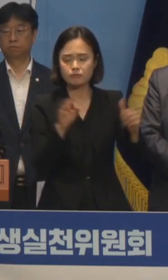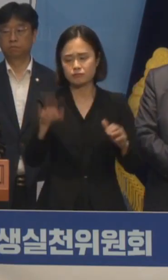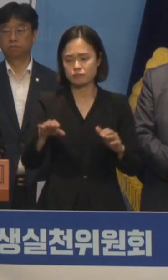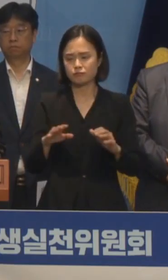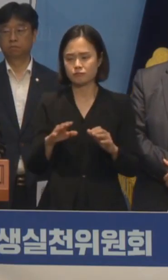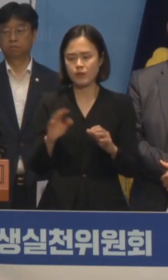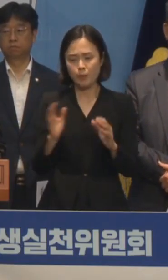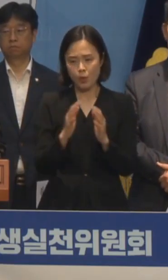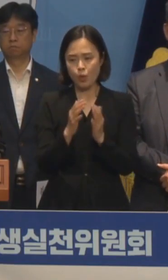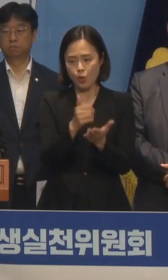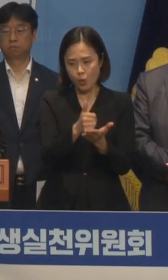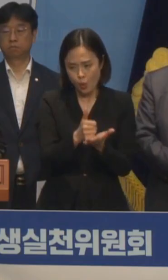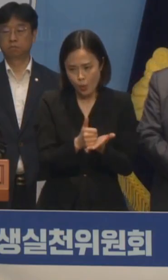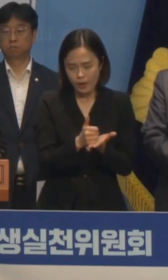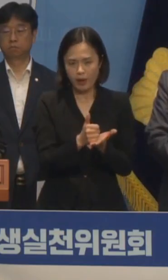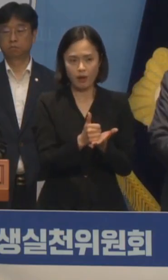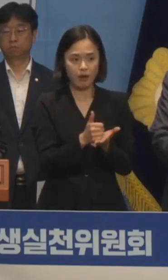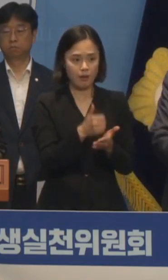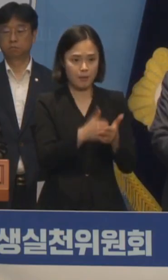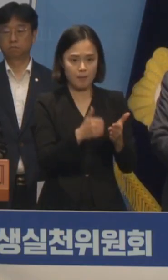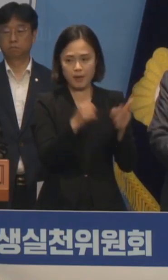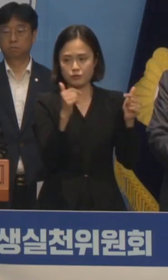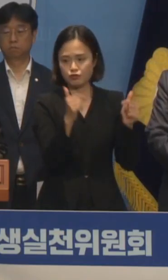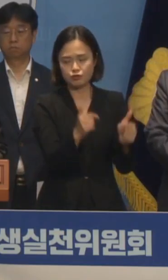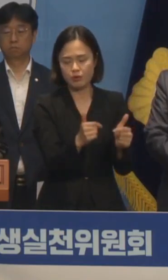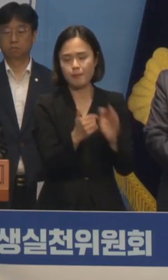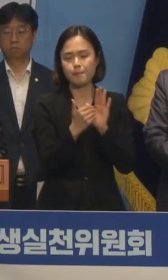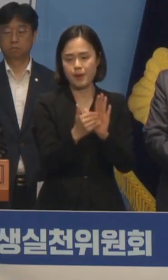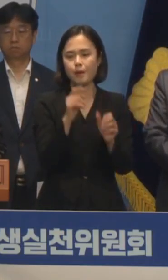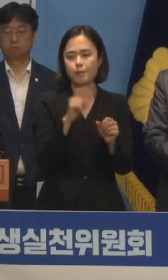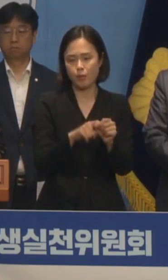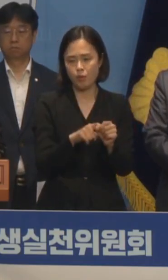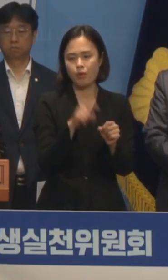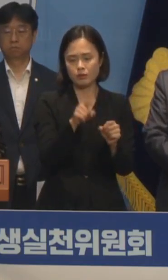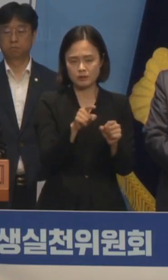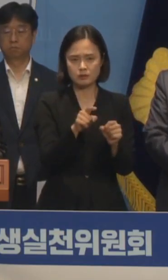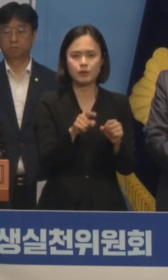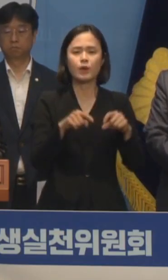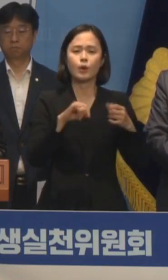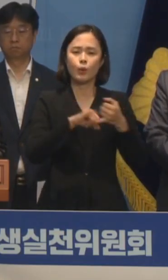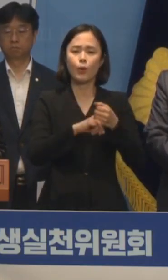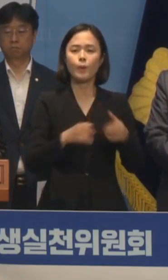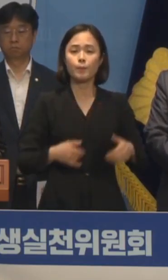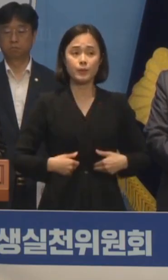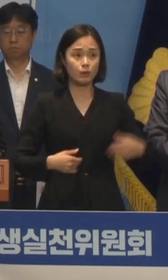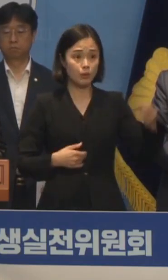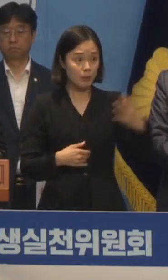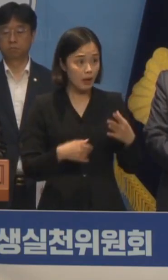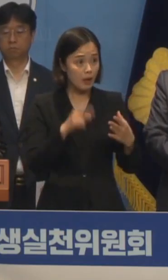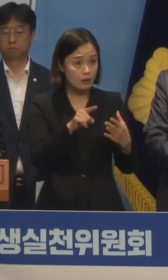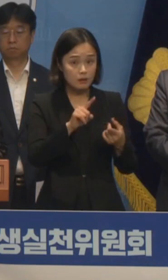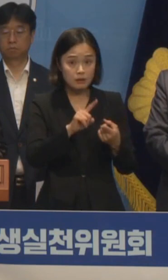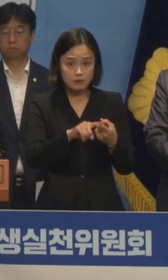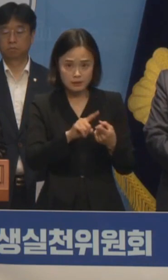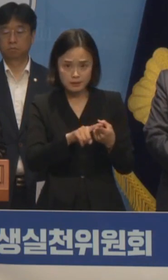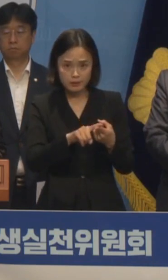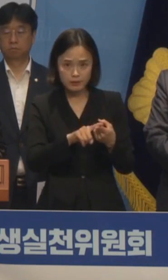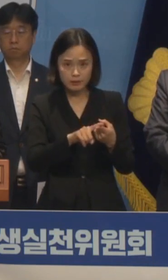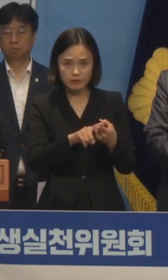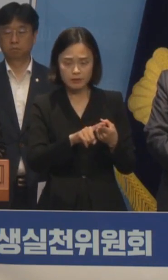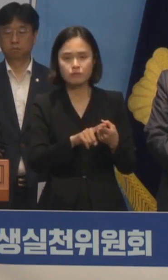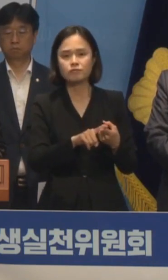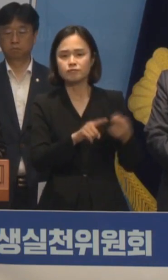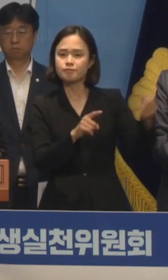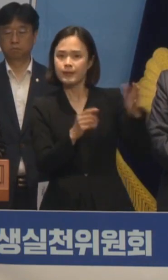부분이다라고 말해 사실상 노동자에 대한 상시 해고 제도인 클렌징 제도 유지의 의지를 표명했습니다.